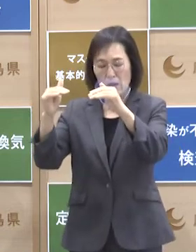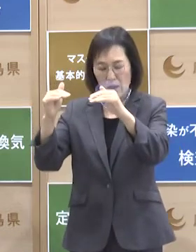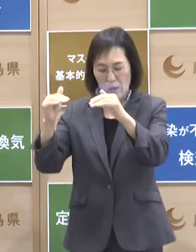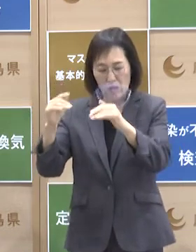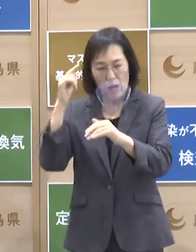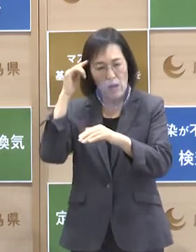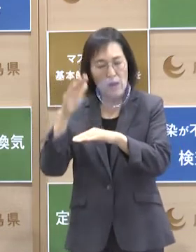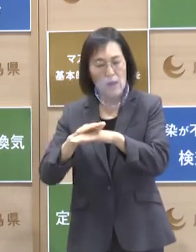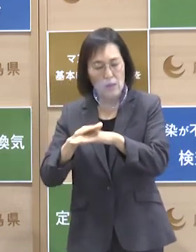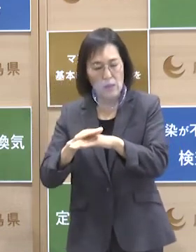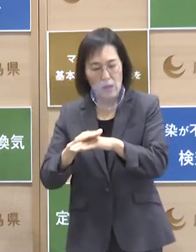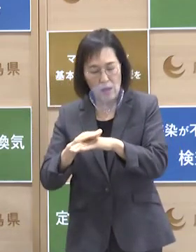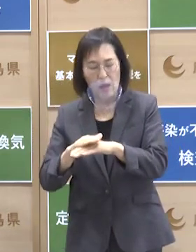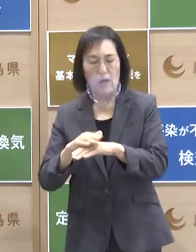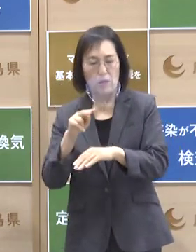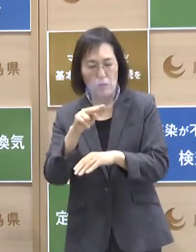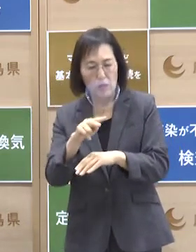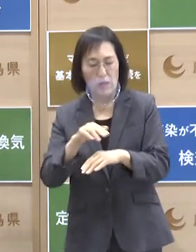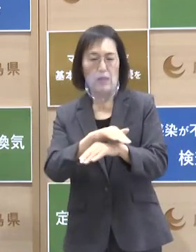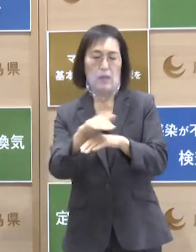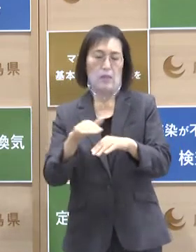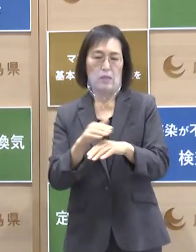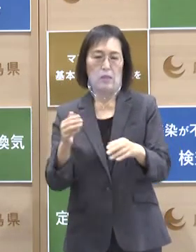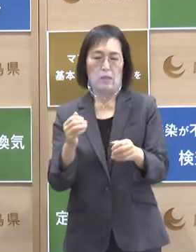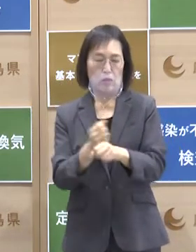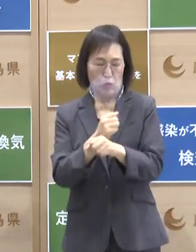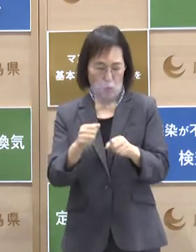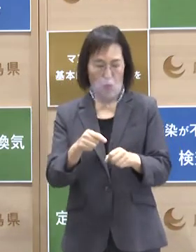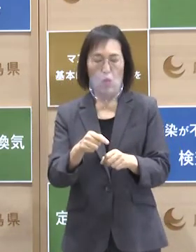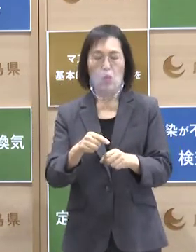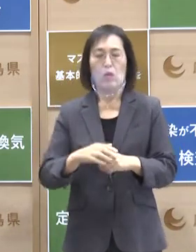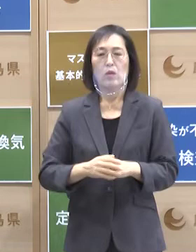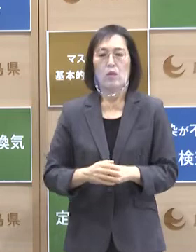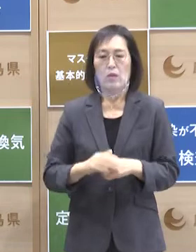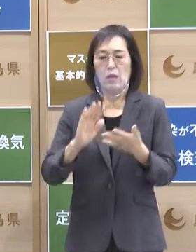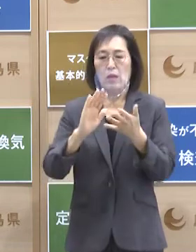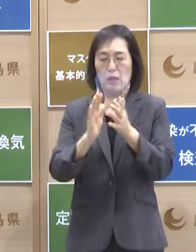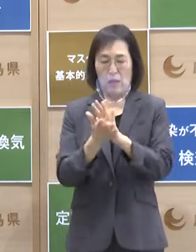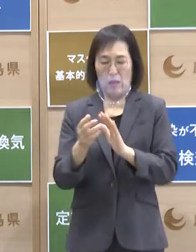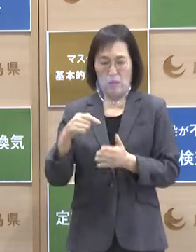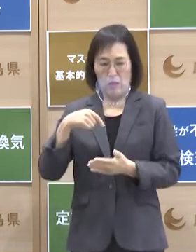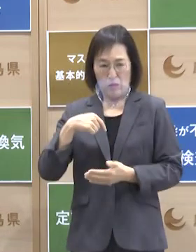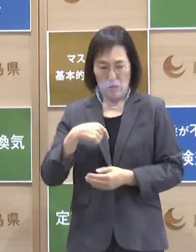えているところです。こういったことからですね、県としても福